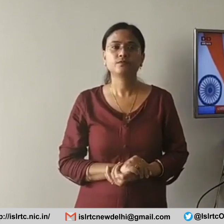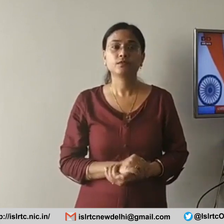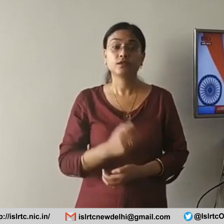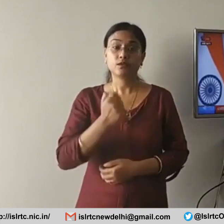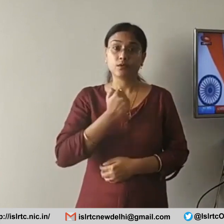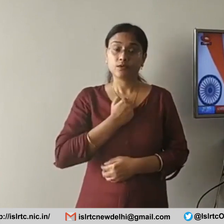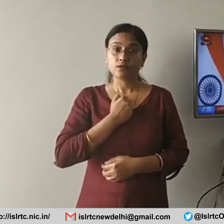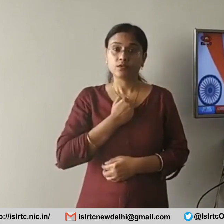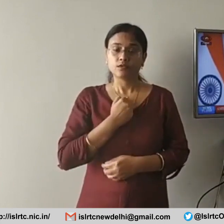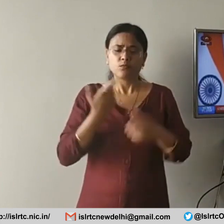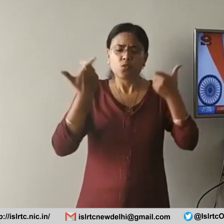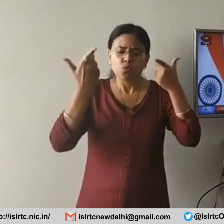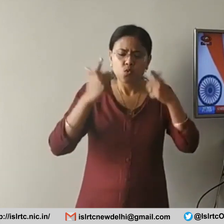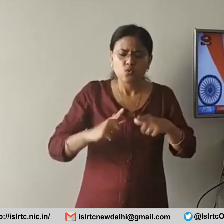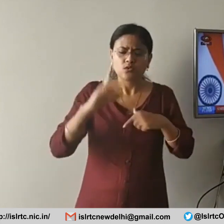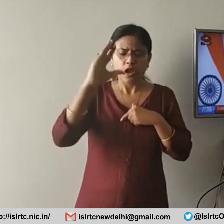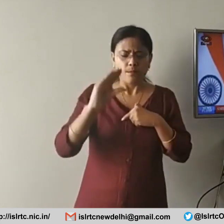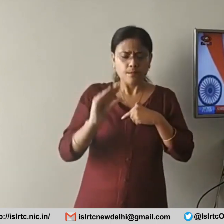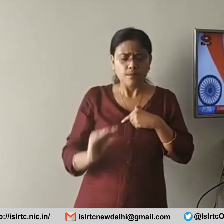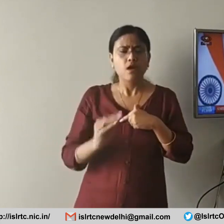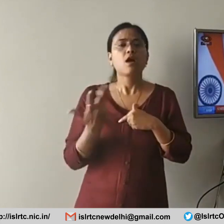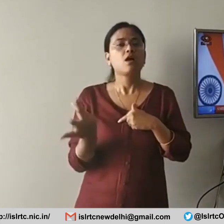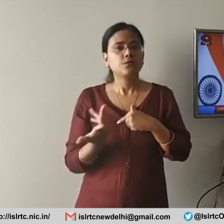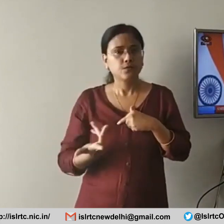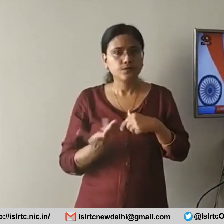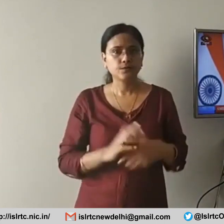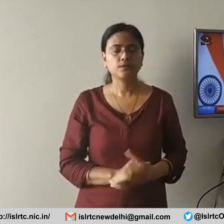हमारे यहां नुकसान कम से कम कैसे हो,